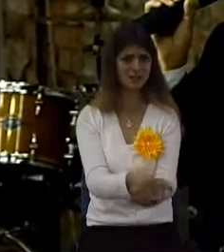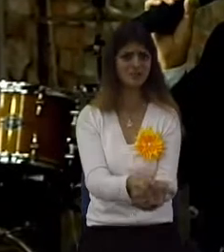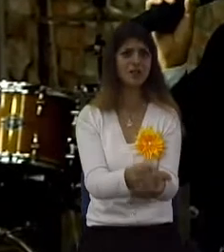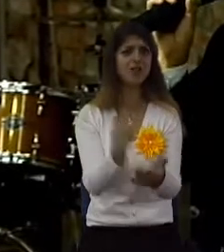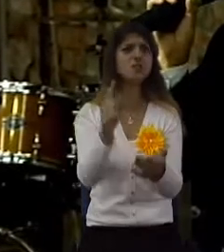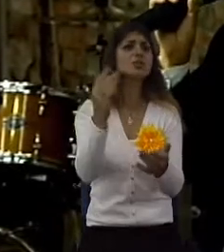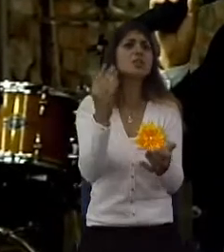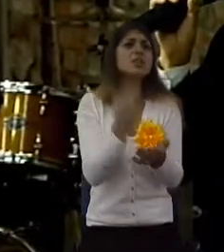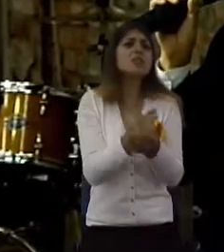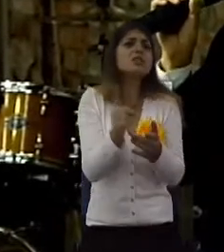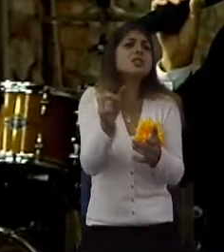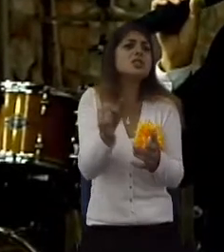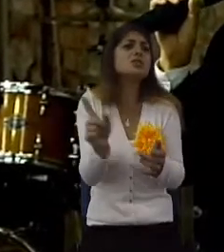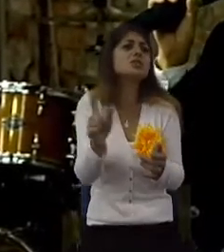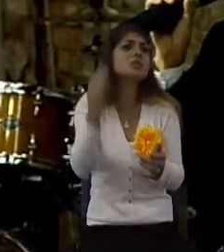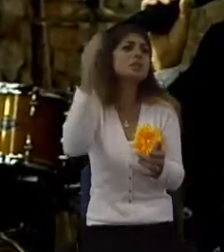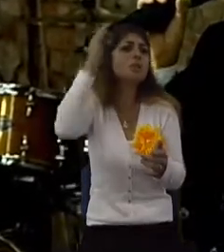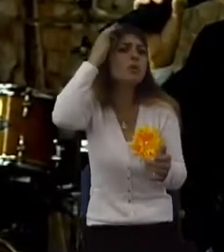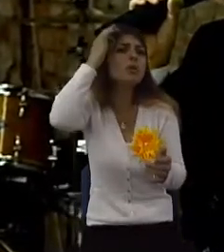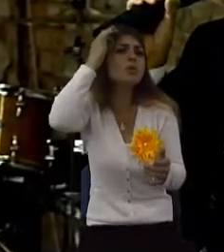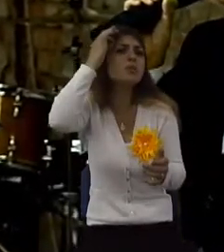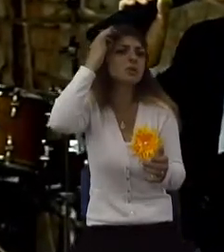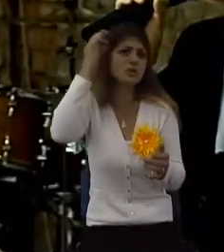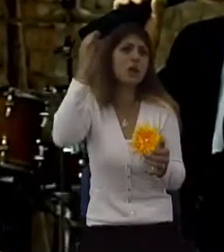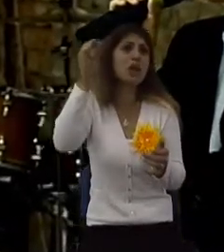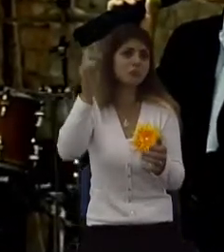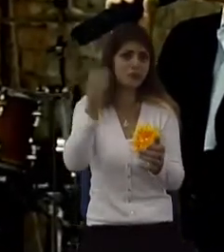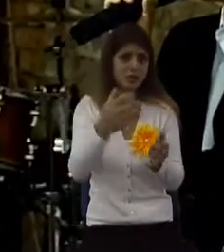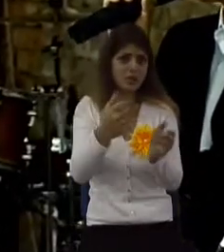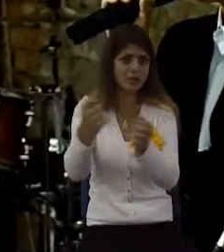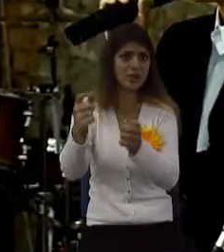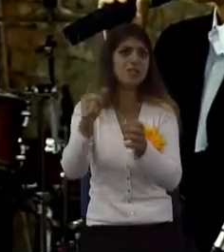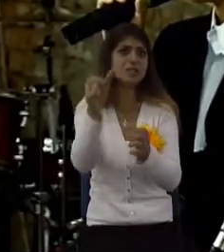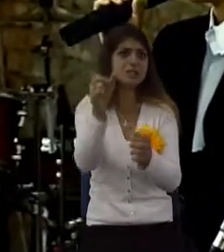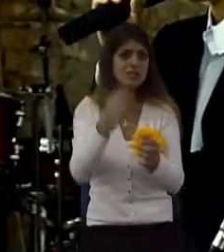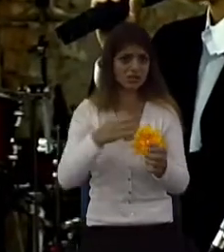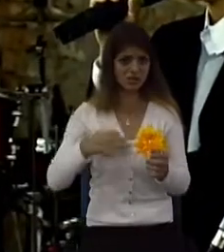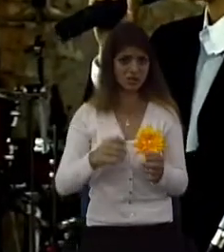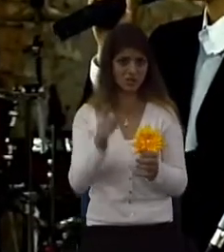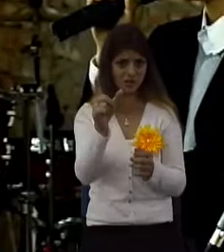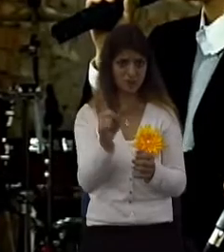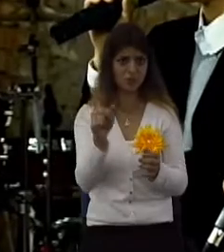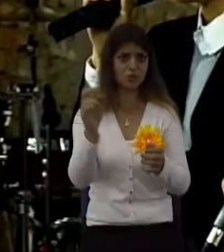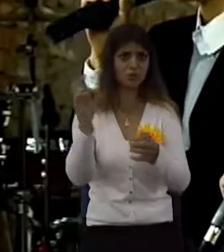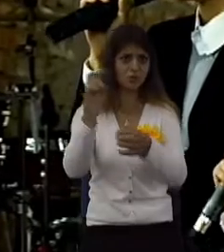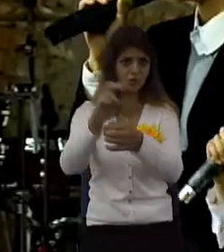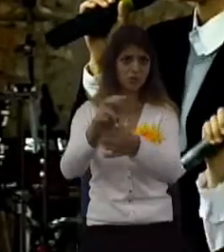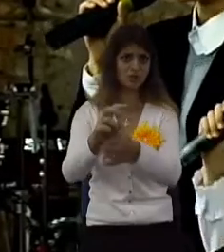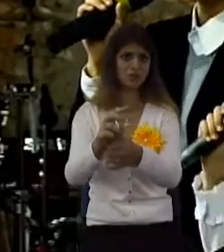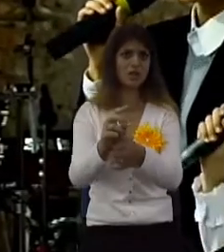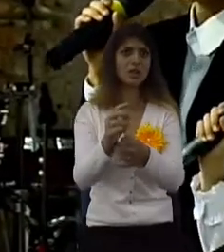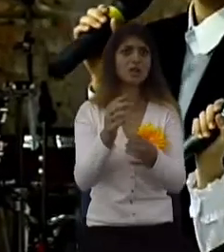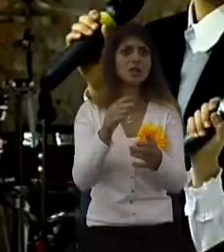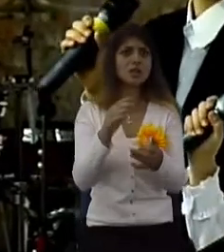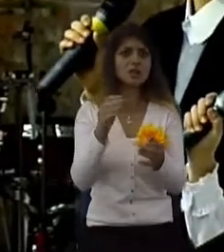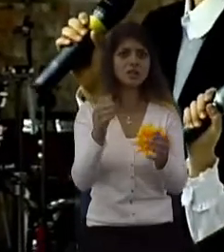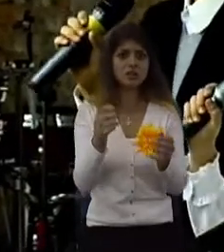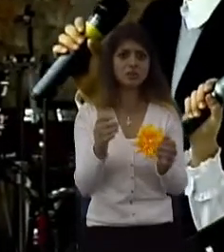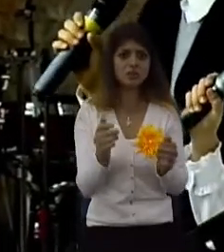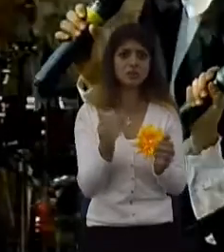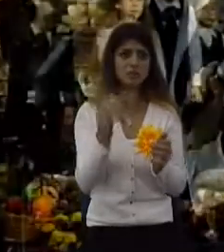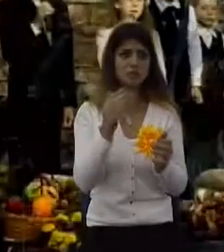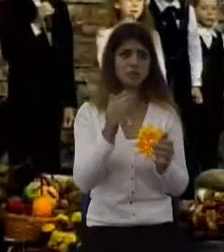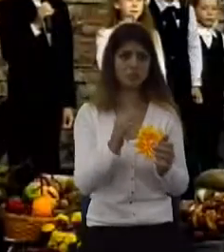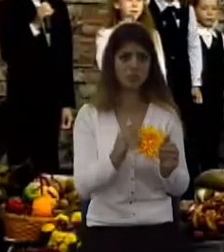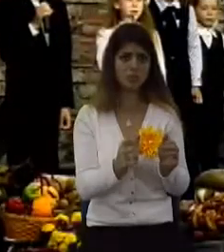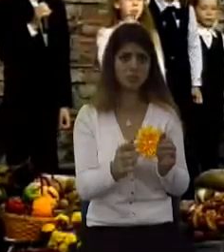поставил, то что есть человек, что Ты принимаешь его, и сын человеческий, что посещаешь его? Немного Ты умолил